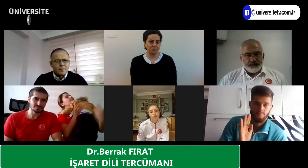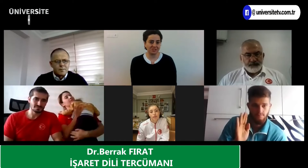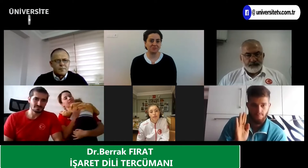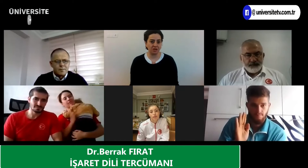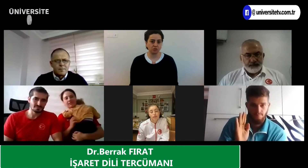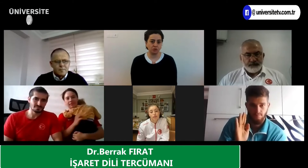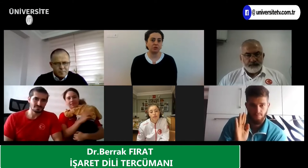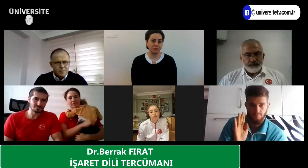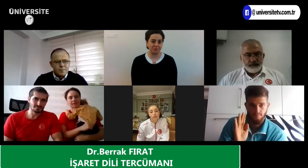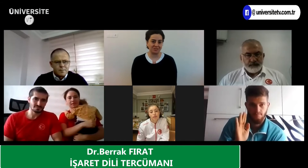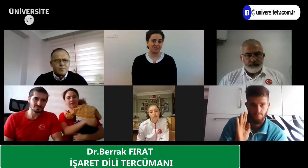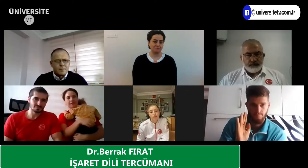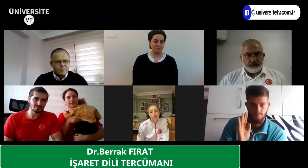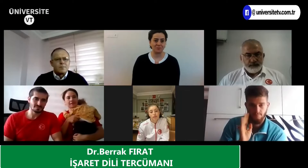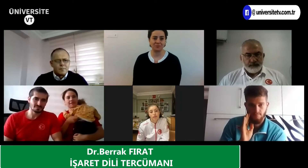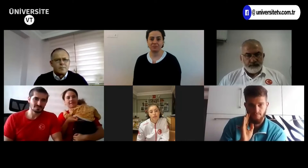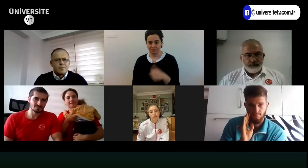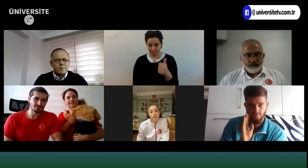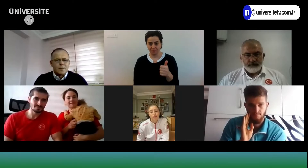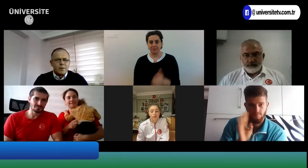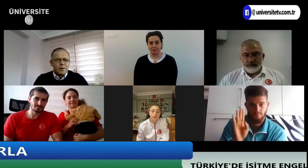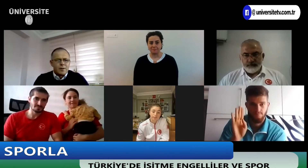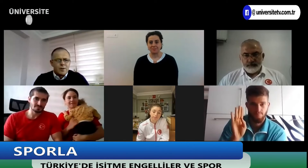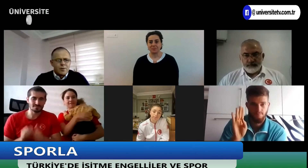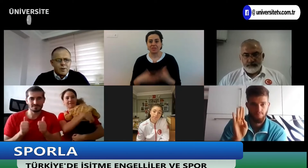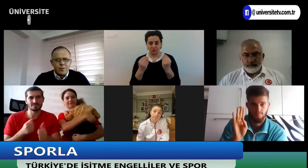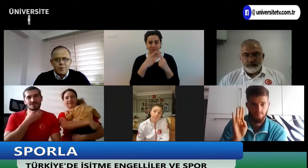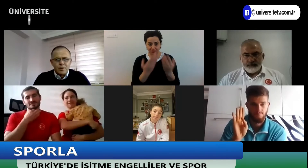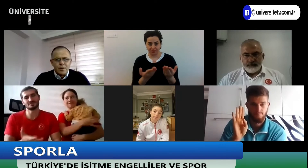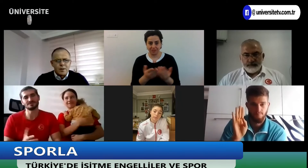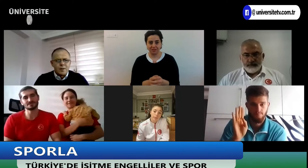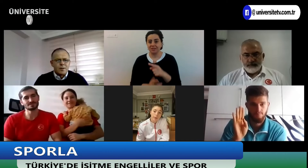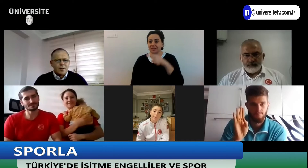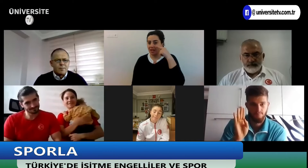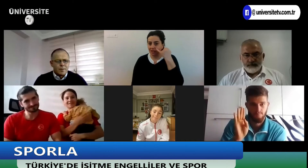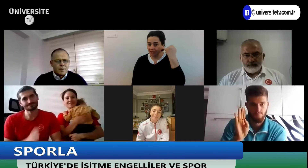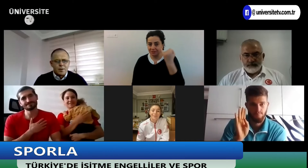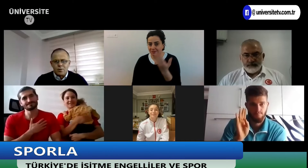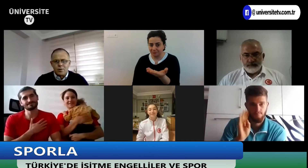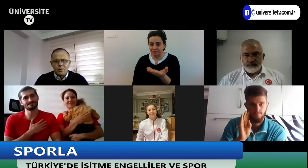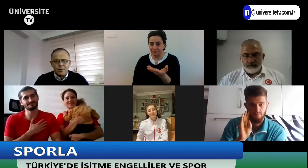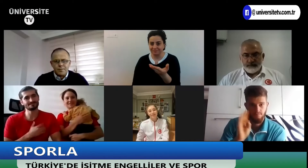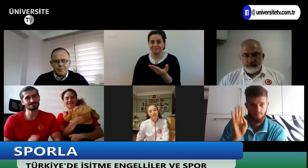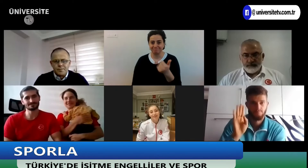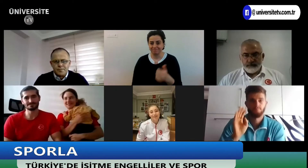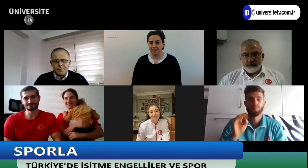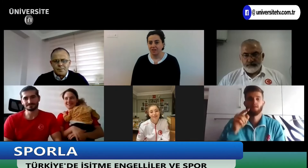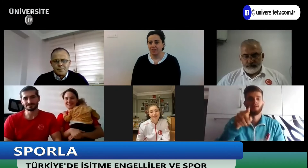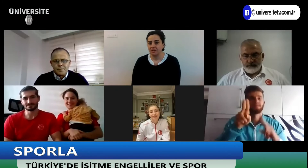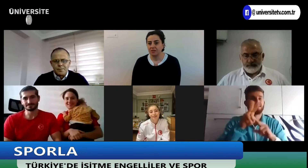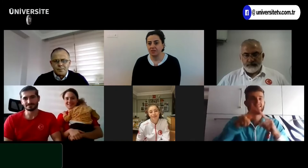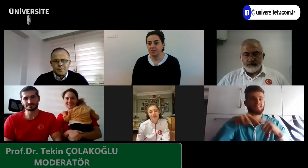gerekiyor. Bizim de antrenör olabilmemiz için. Evet, teşekkür ediyoruz. Yasin sanırım söz istiyor.